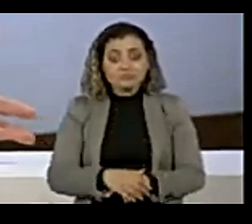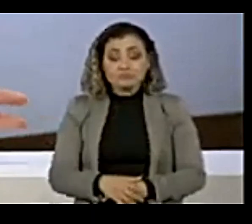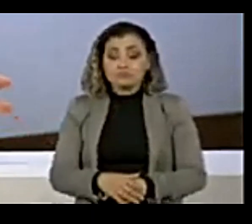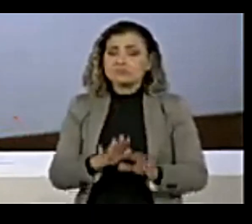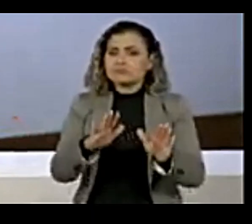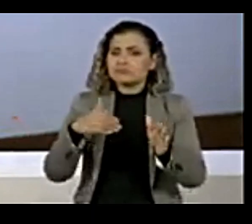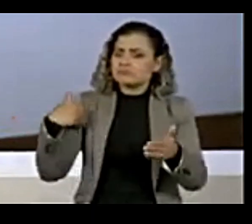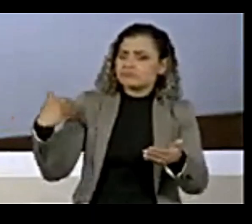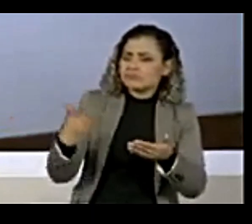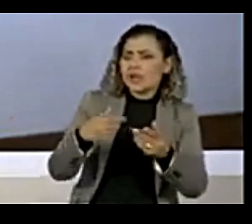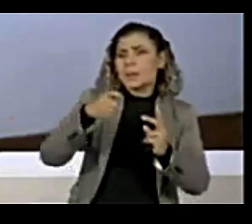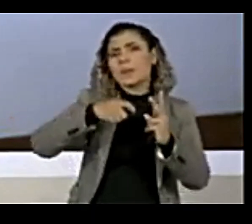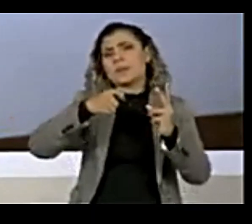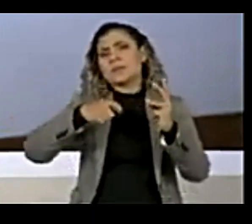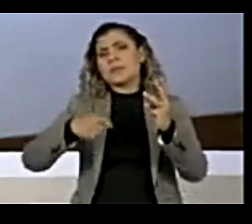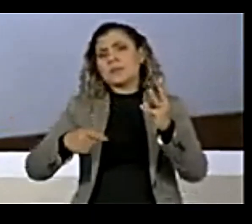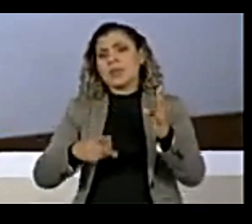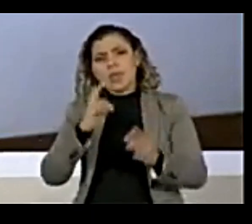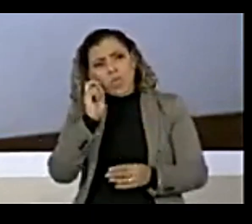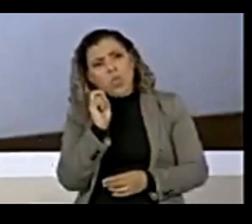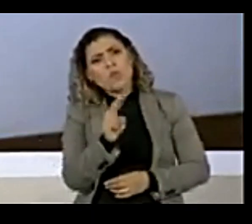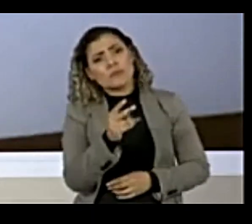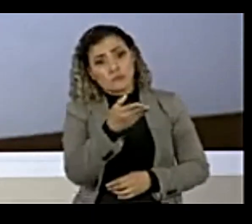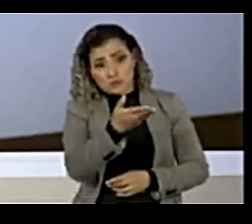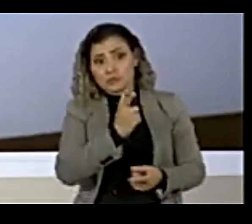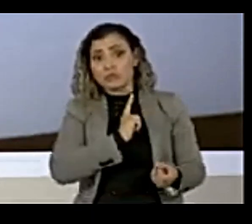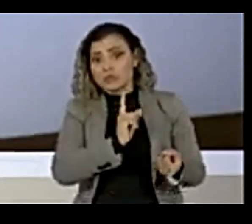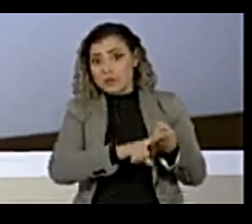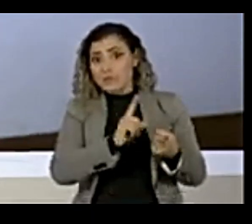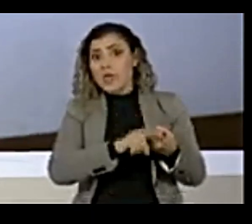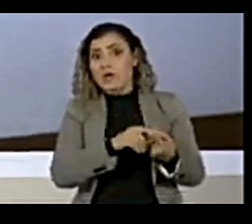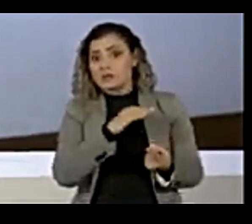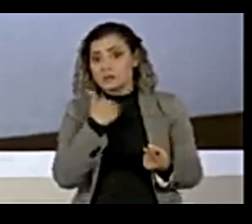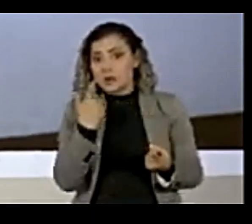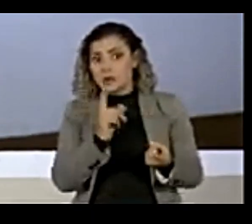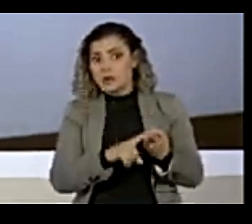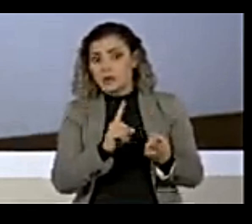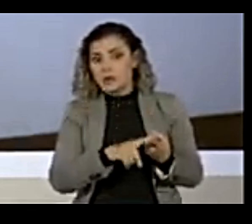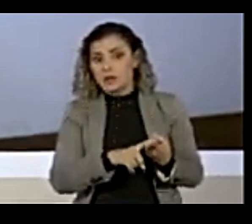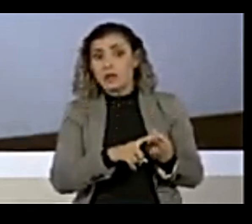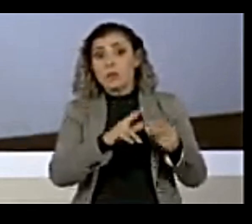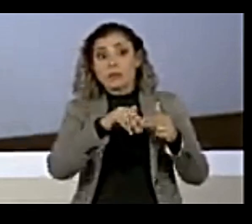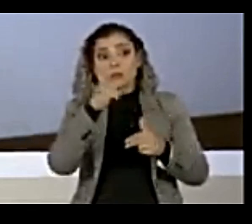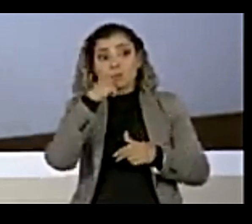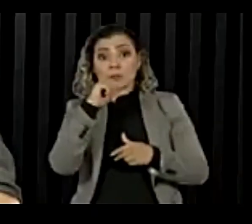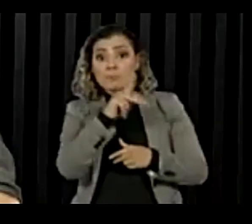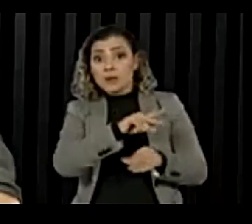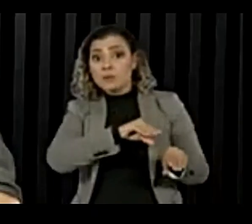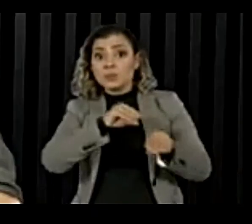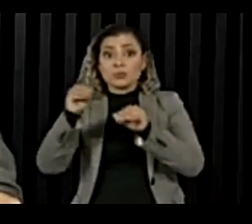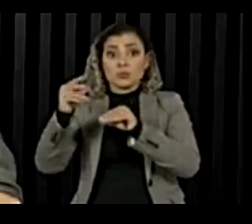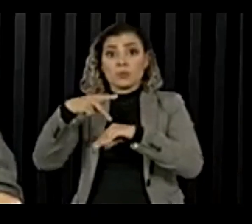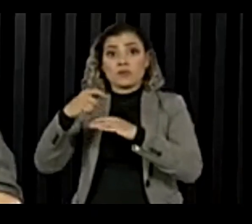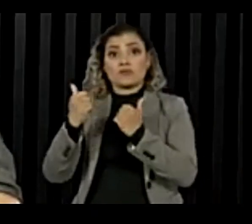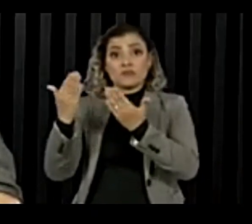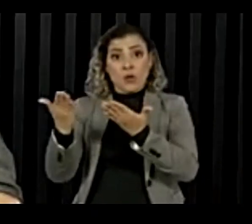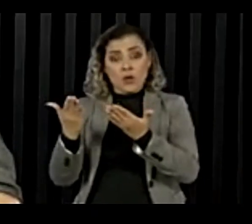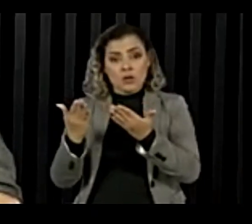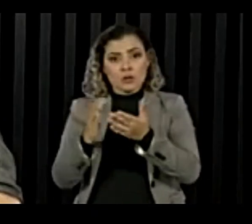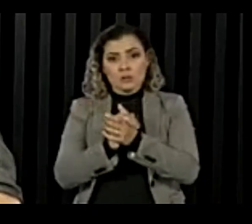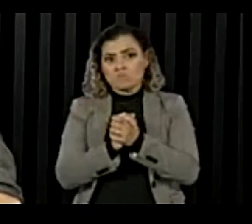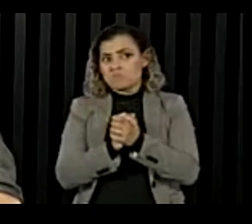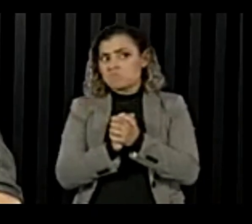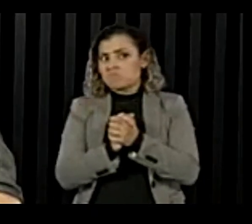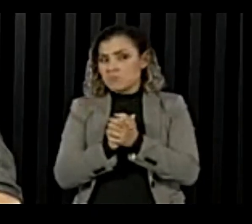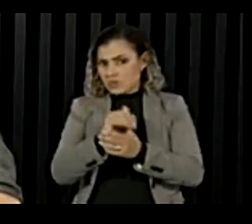acho que há alguns meses, você foi ameaçado de morte. Você chegou até tirar sua mãe do Brasil. E eu queria saber se você acha